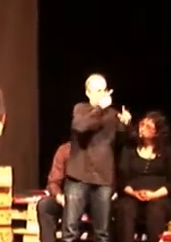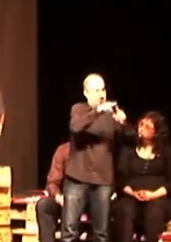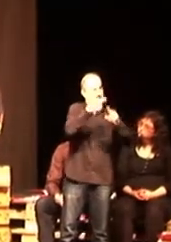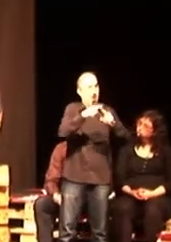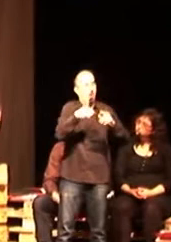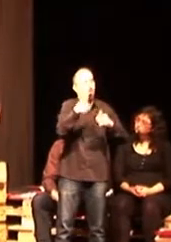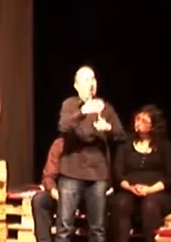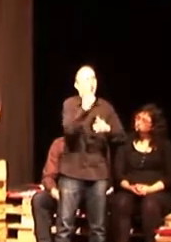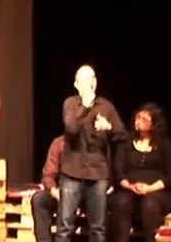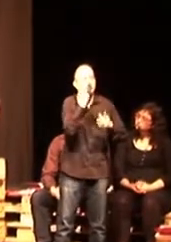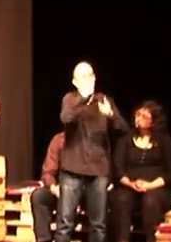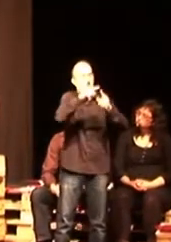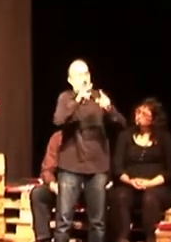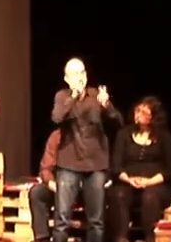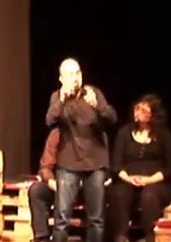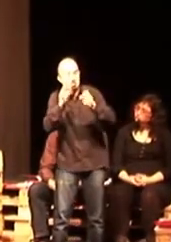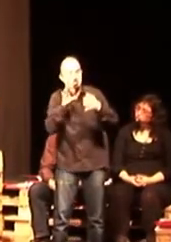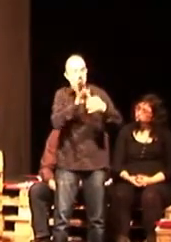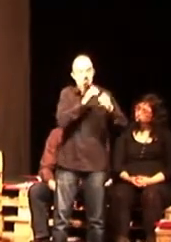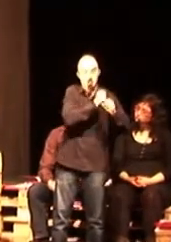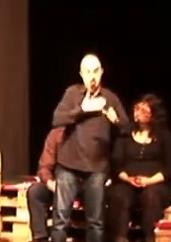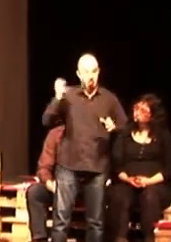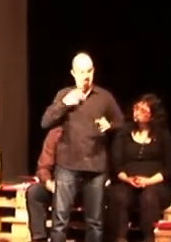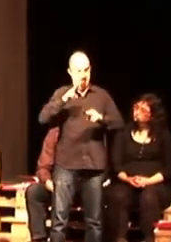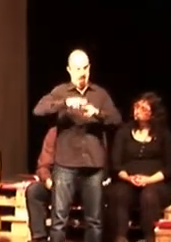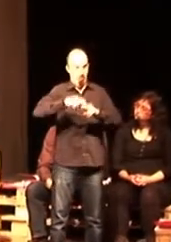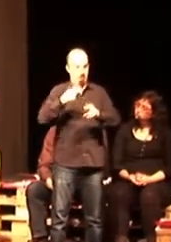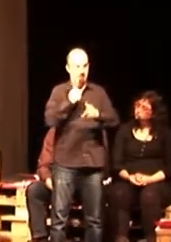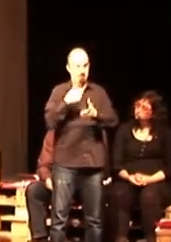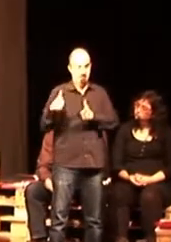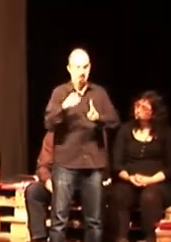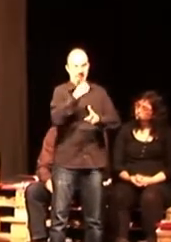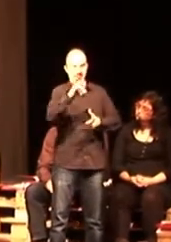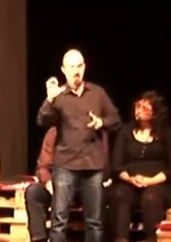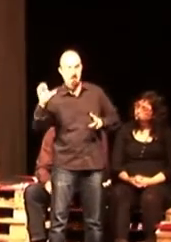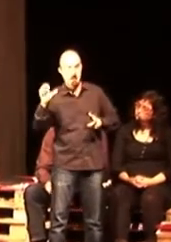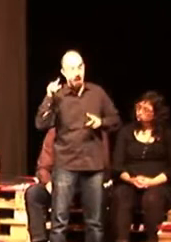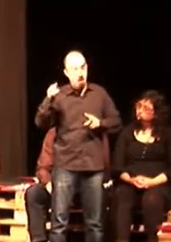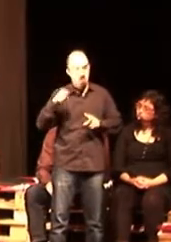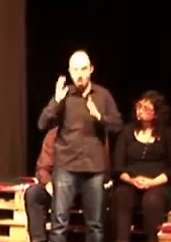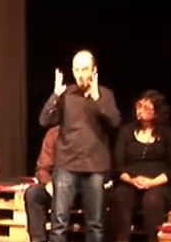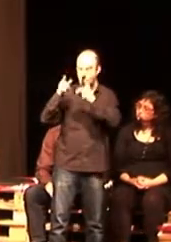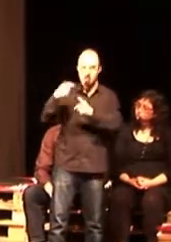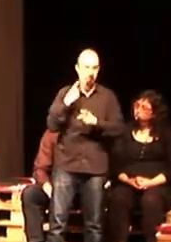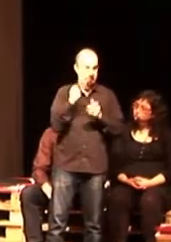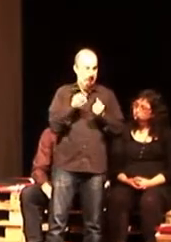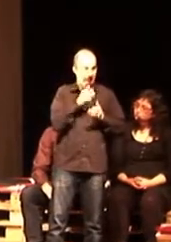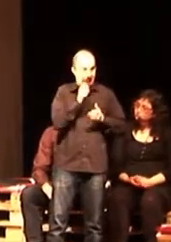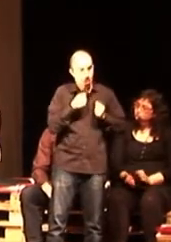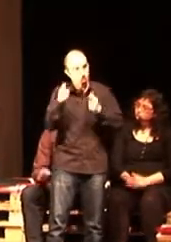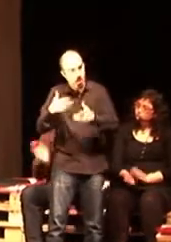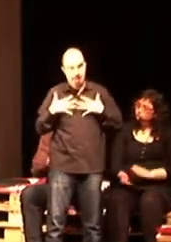quan fan falta per determinades coses. Jo vinc de les Terres de l'Ebre i les Terres de l'Ebre només es tenen en compte quan fa falta aigua, quan fa